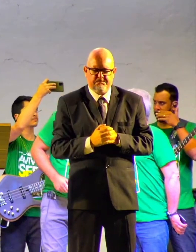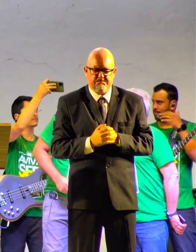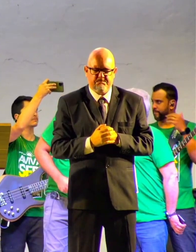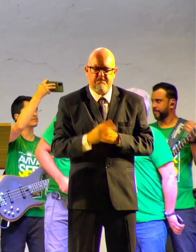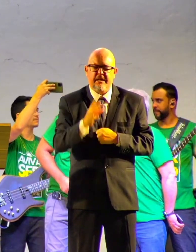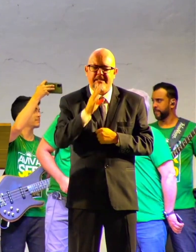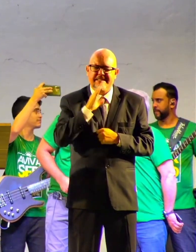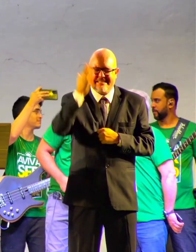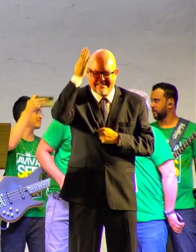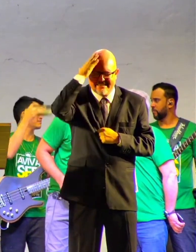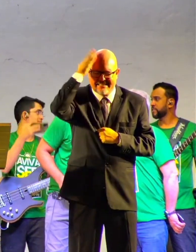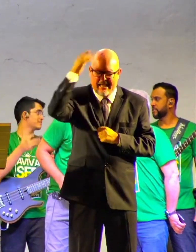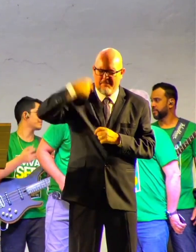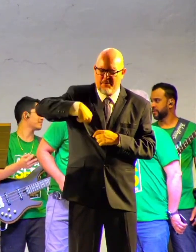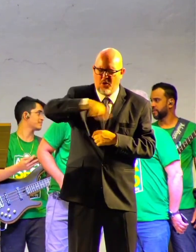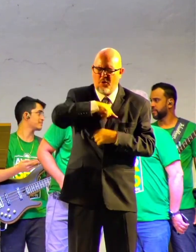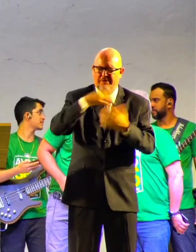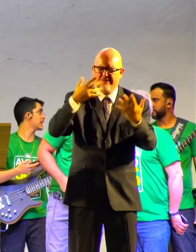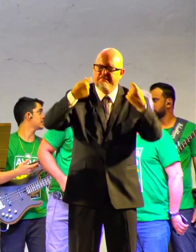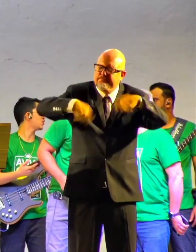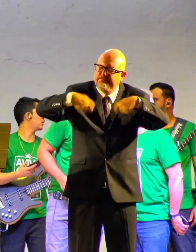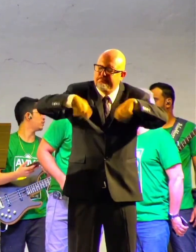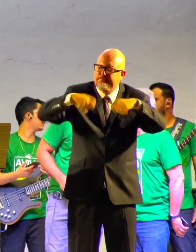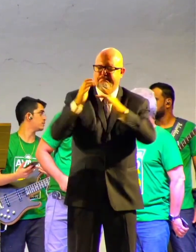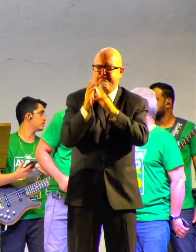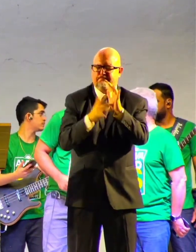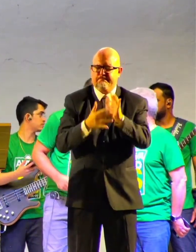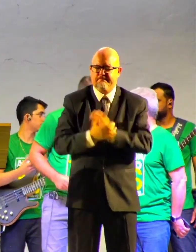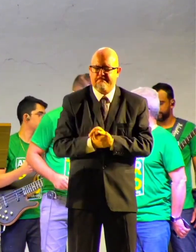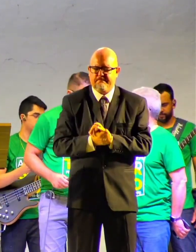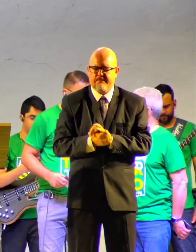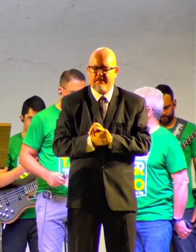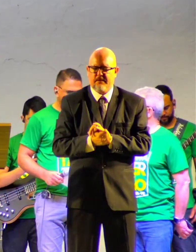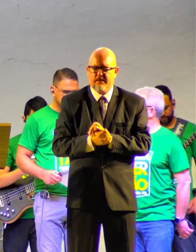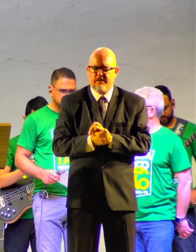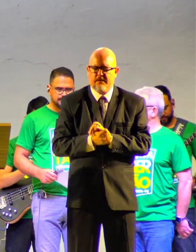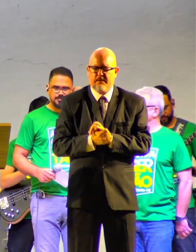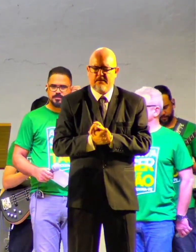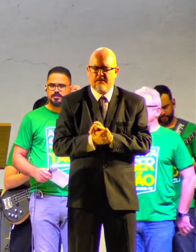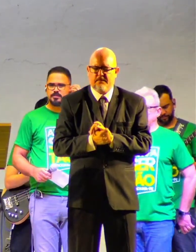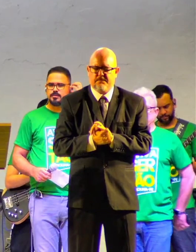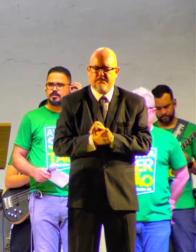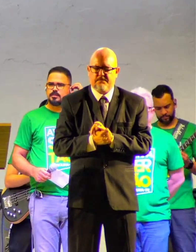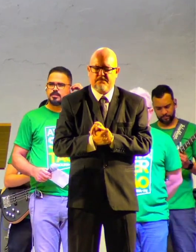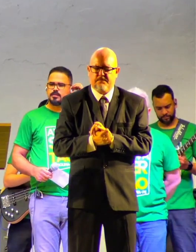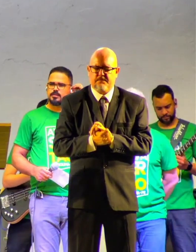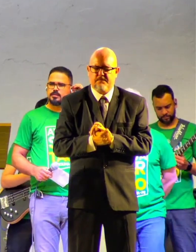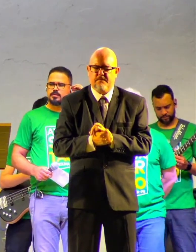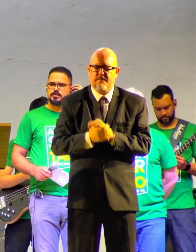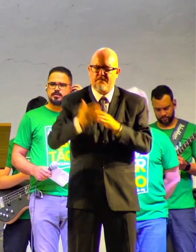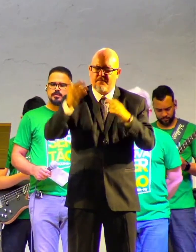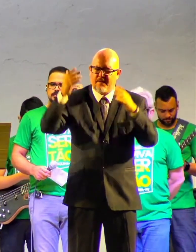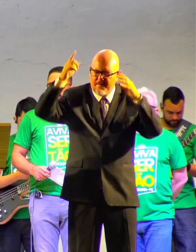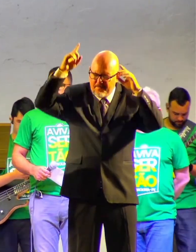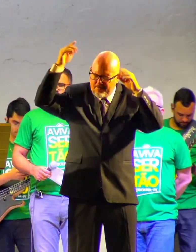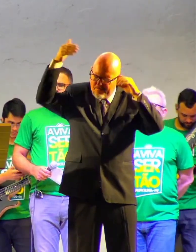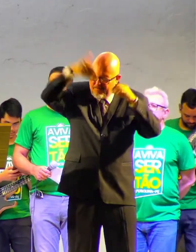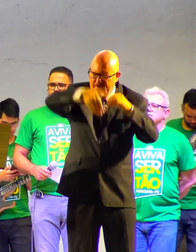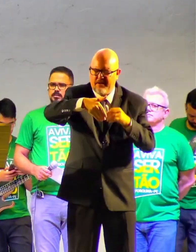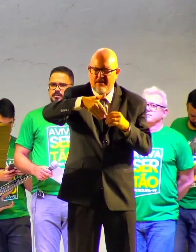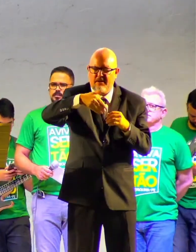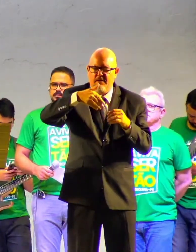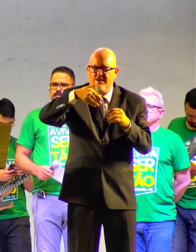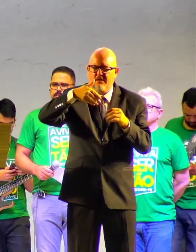Reconhecemos a nossa total carência e plena necessidade. Vem, Senhor, visita a tua